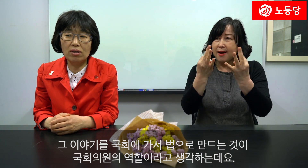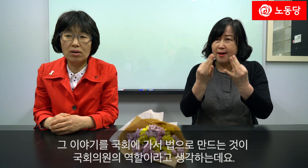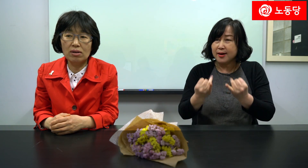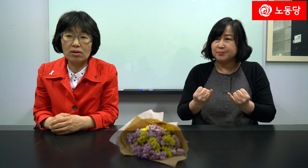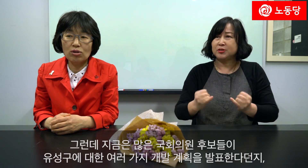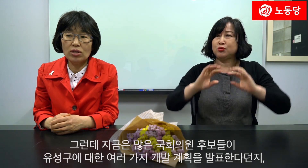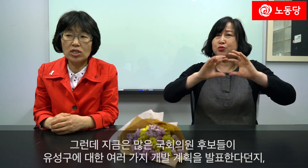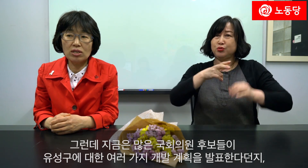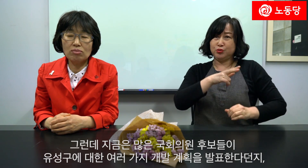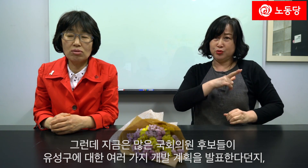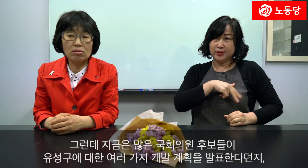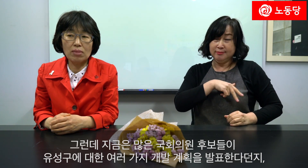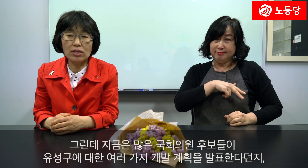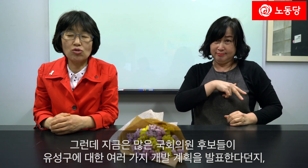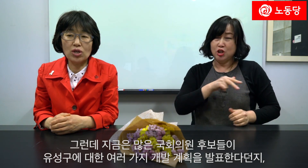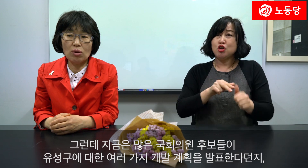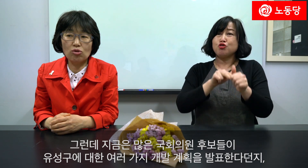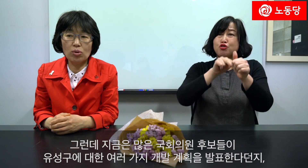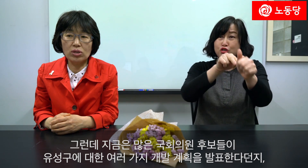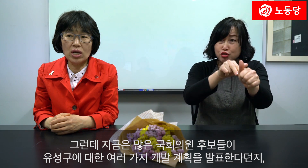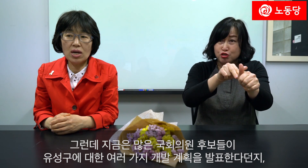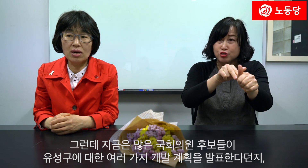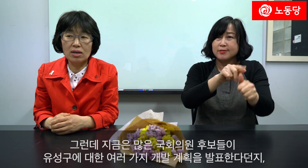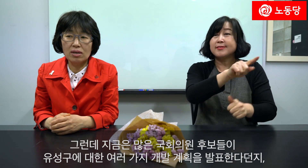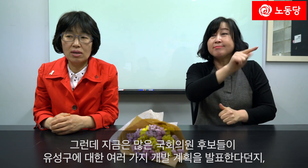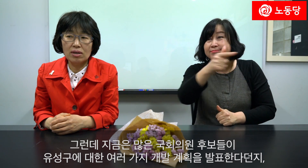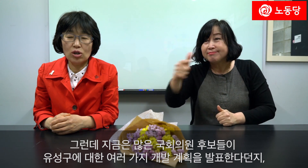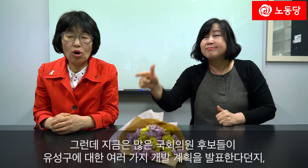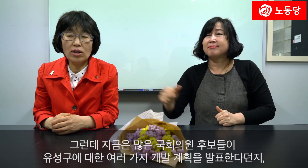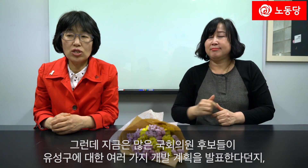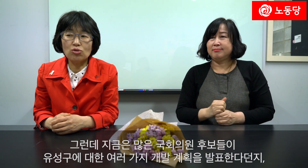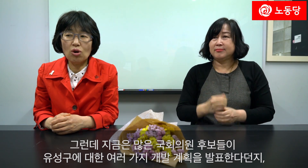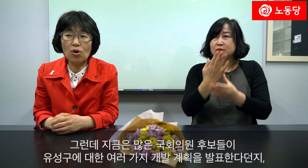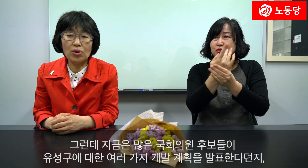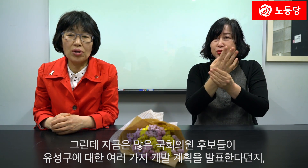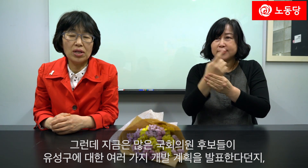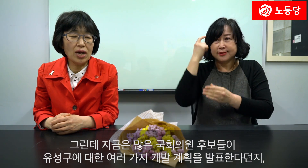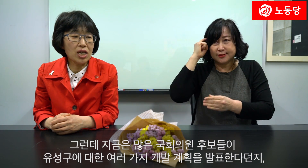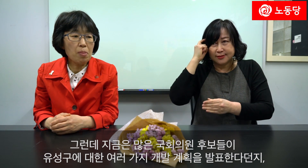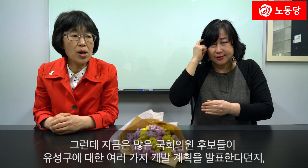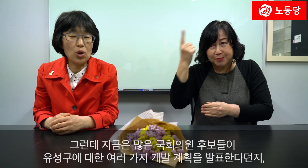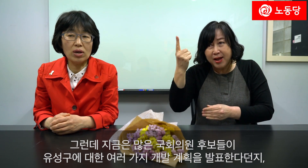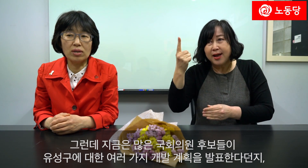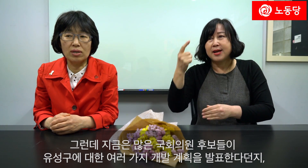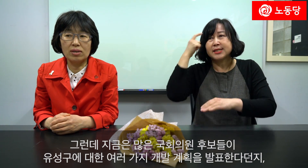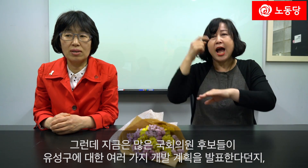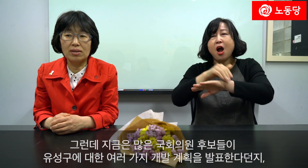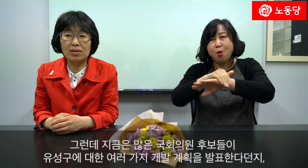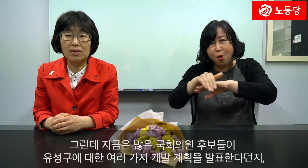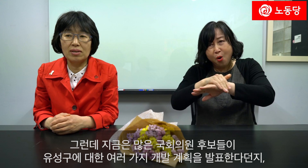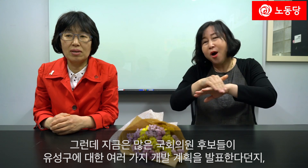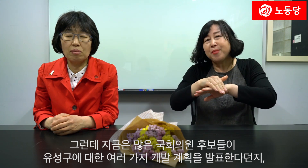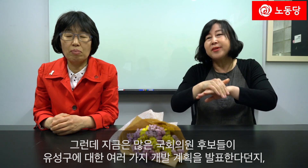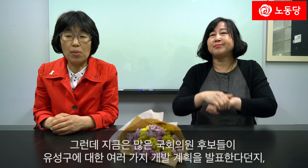생각하는데요. 그런데 지금은 많은 국회의원 후보들이 여러 가지 유성에 대한 개발 계획을